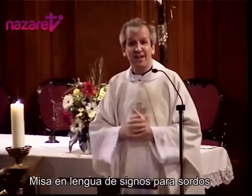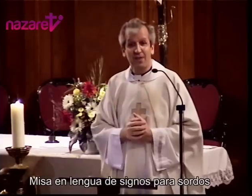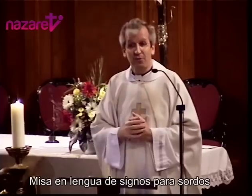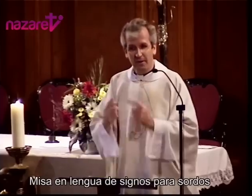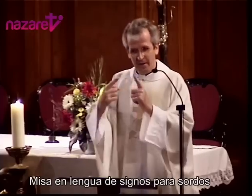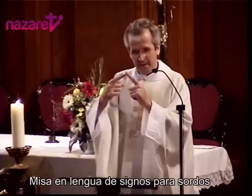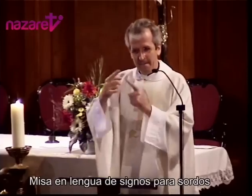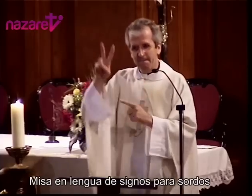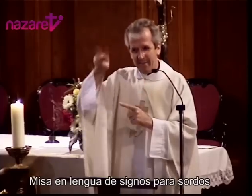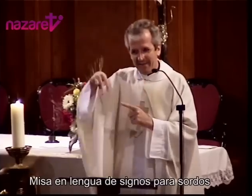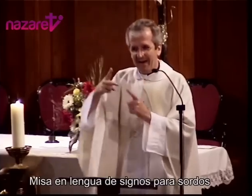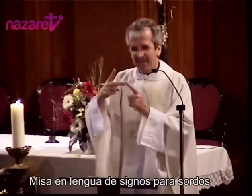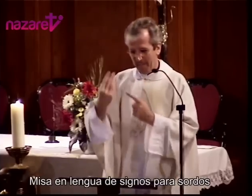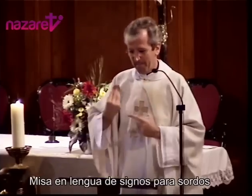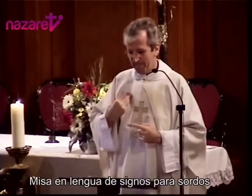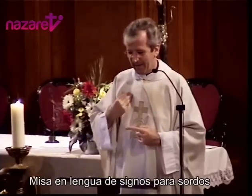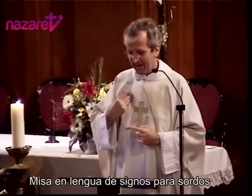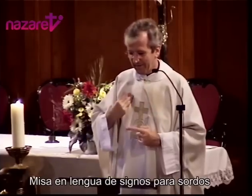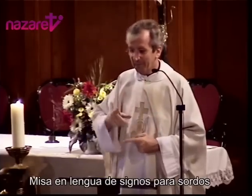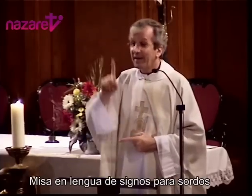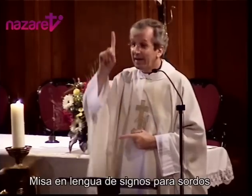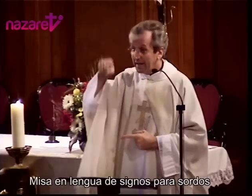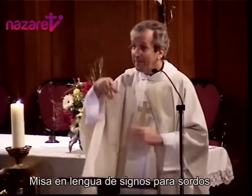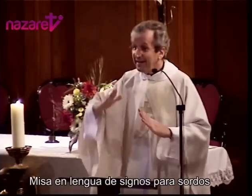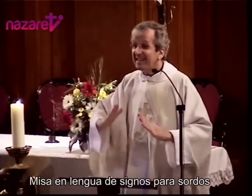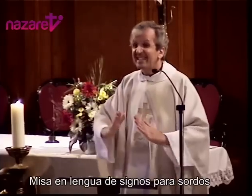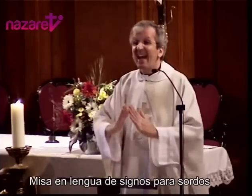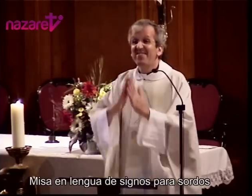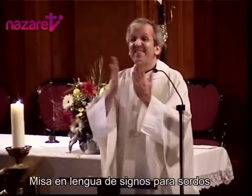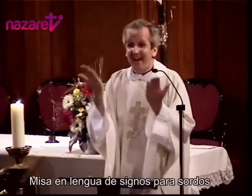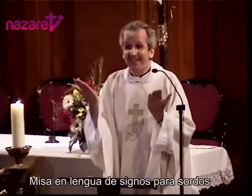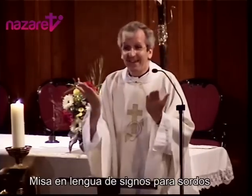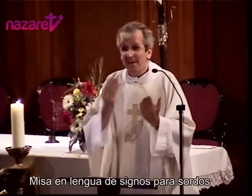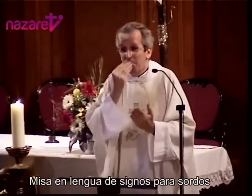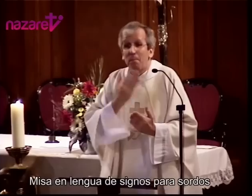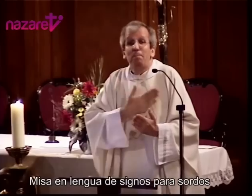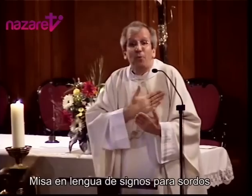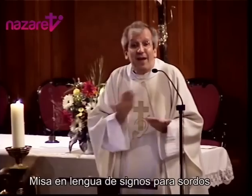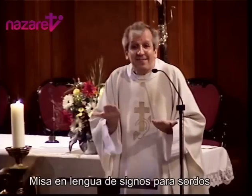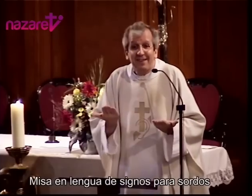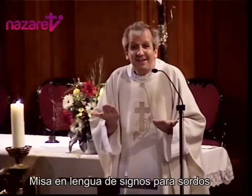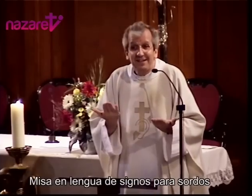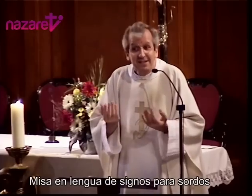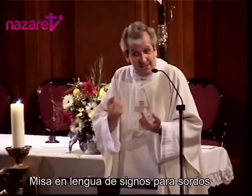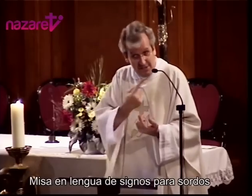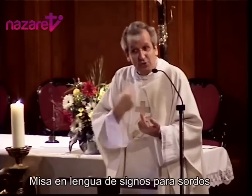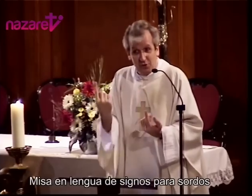dado. Verdad y la Verdad También santidad. Bondad. Si nosotros